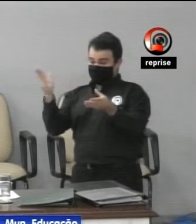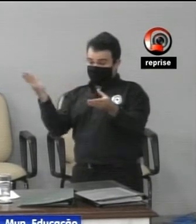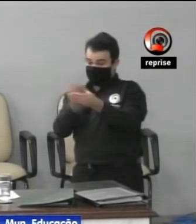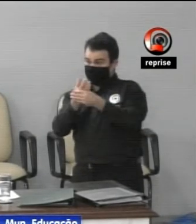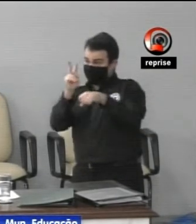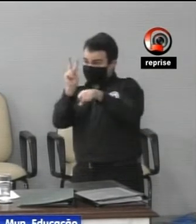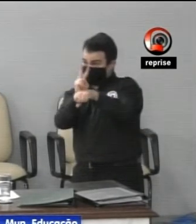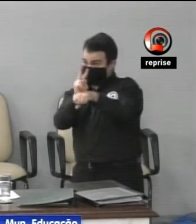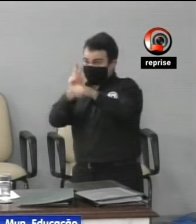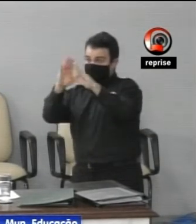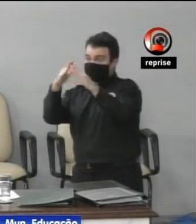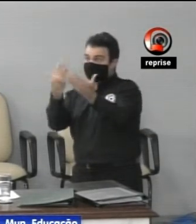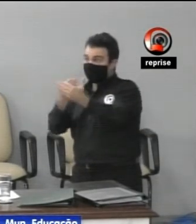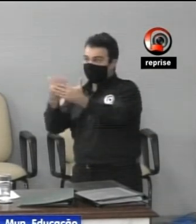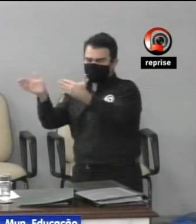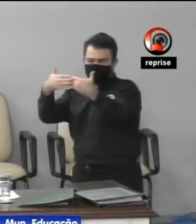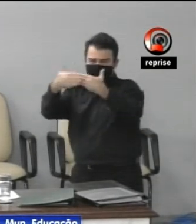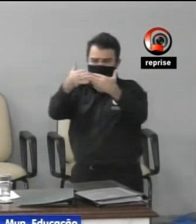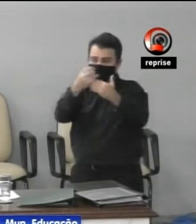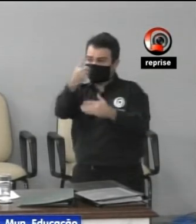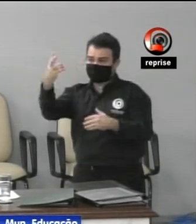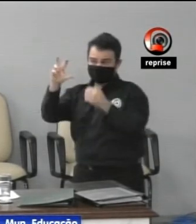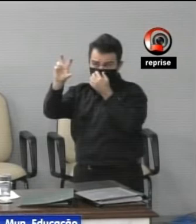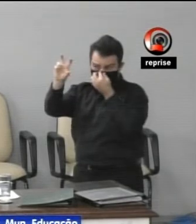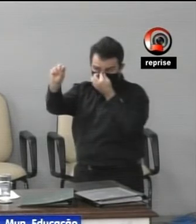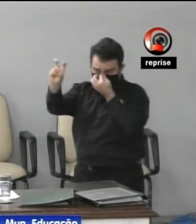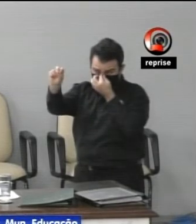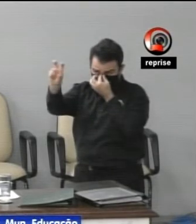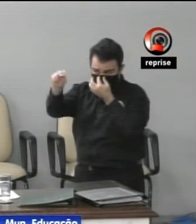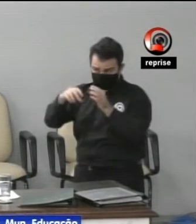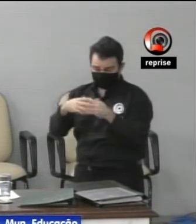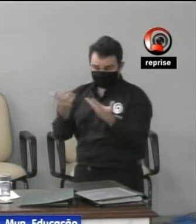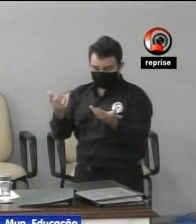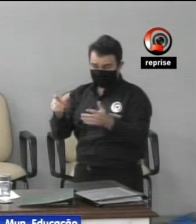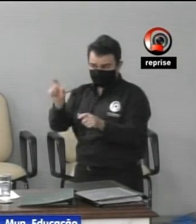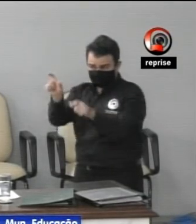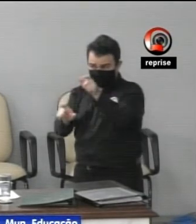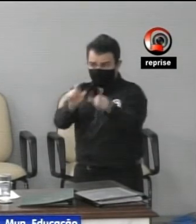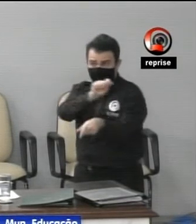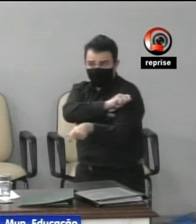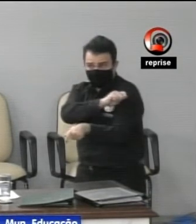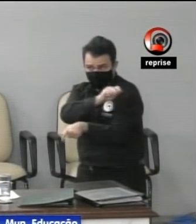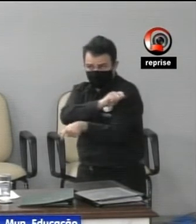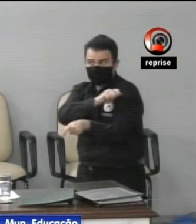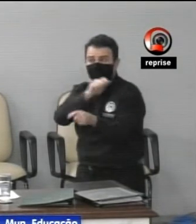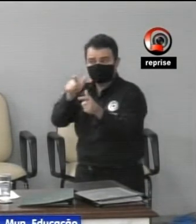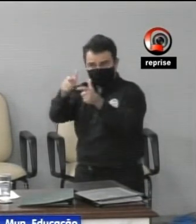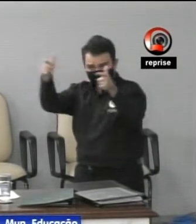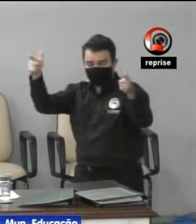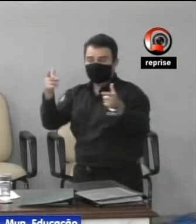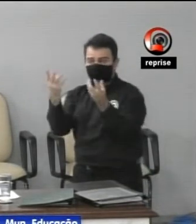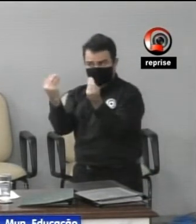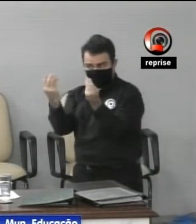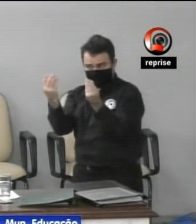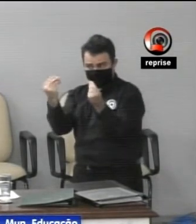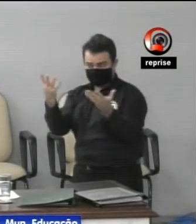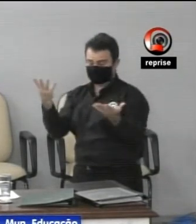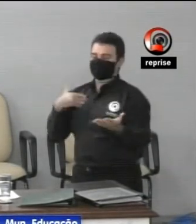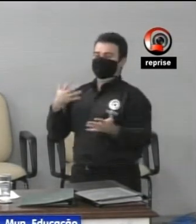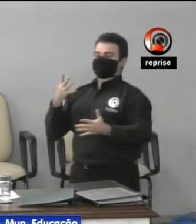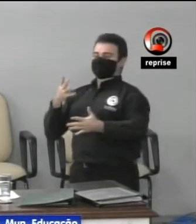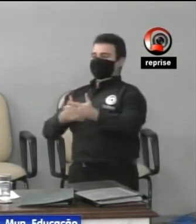Essas 50 escolas representavam um número de alunos muito expressivo, o que nos ocasionaria, numa